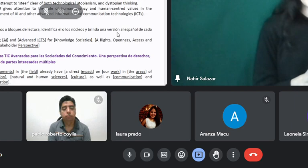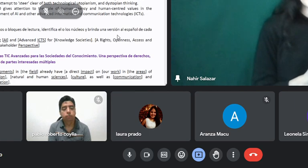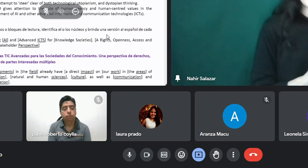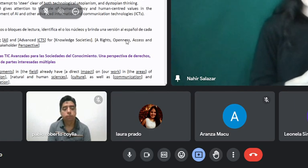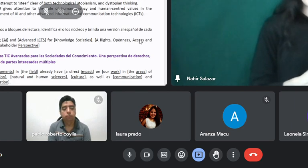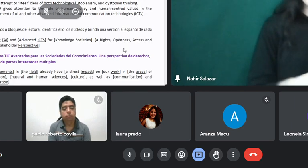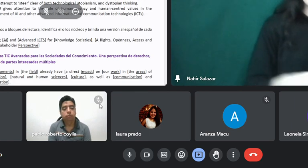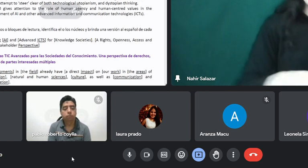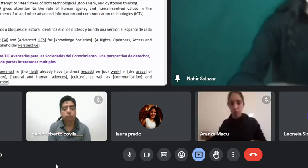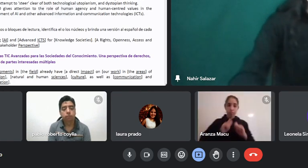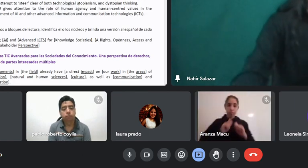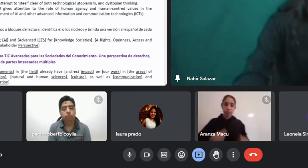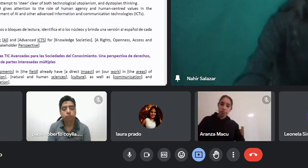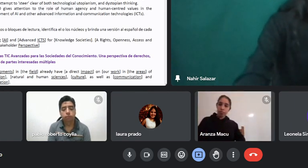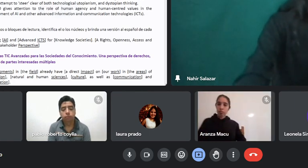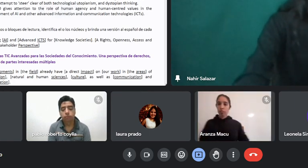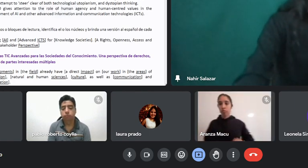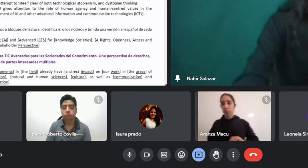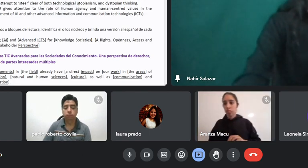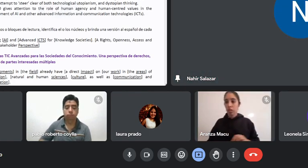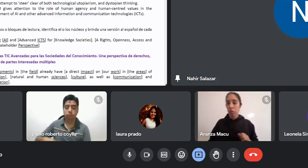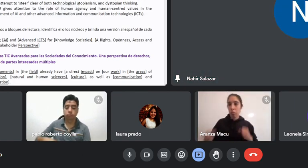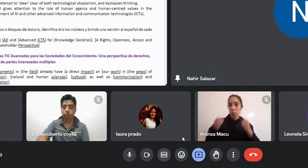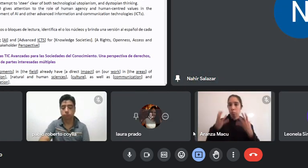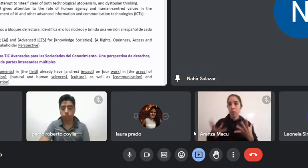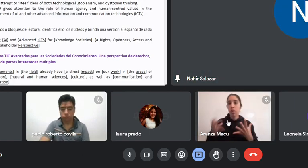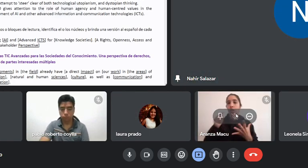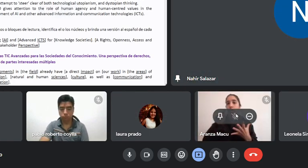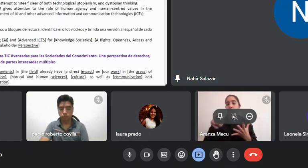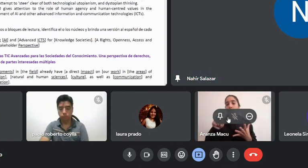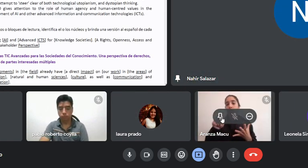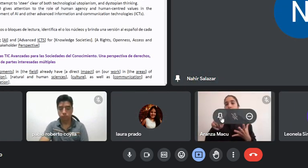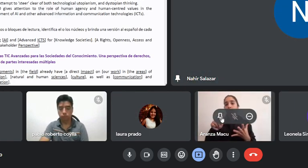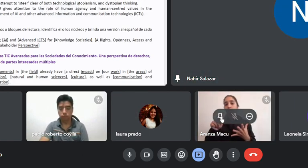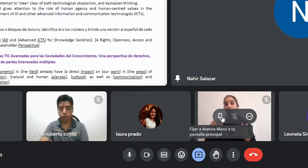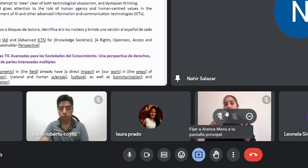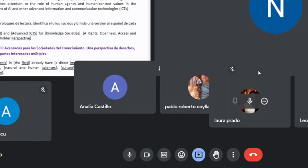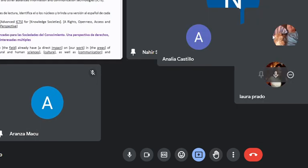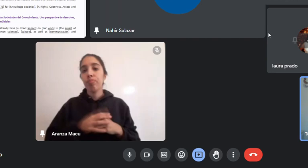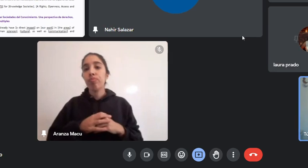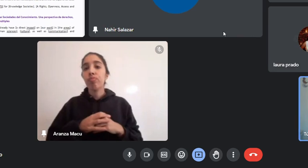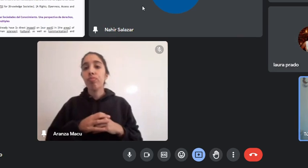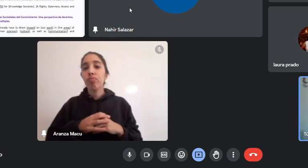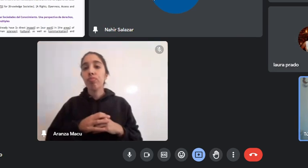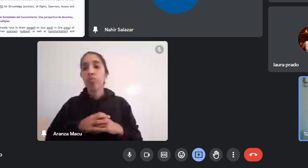Bien, entonces así nos quedaron. Bien, ahora va a pasar Amsa y